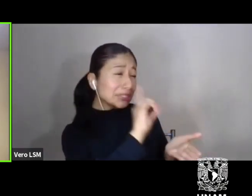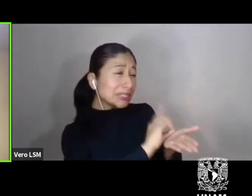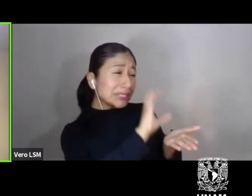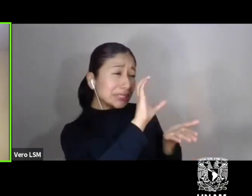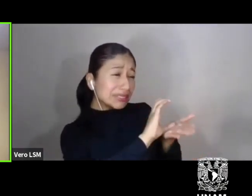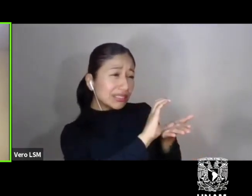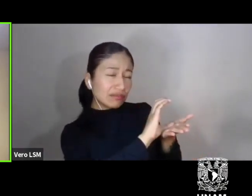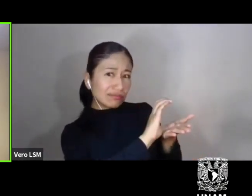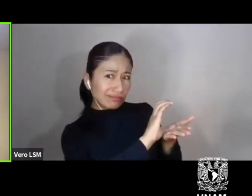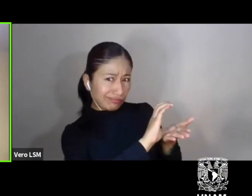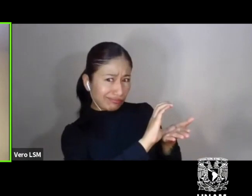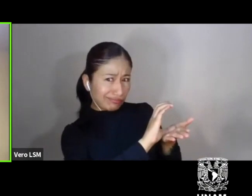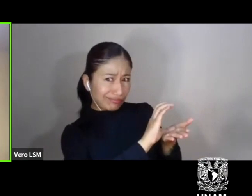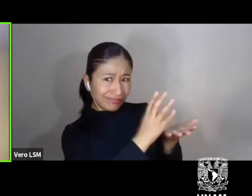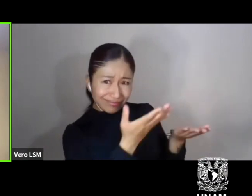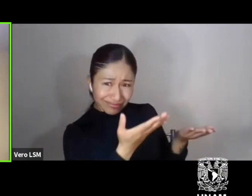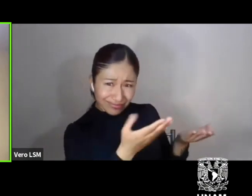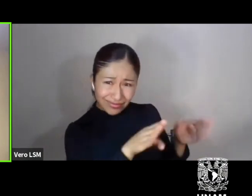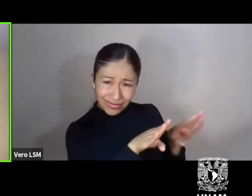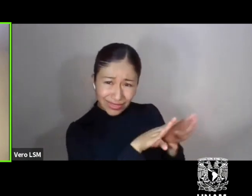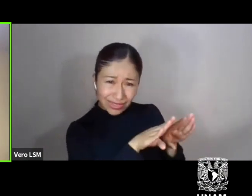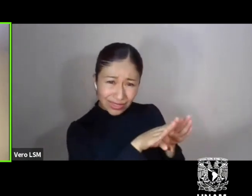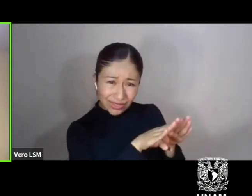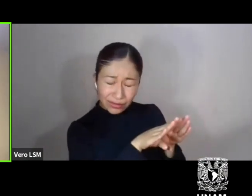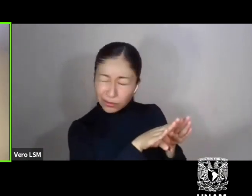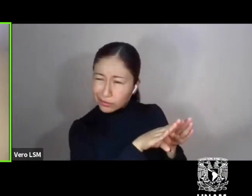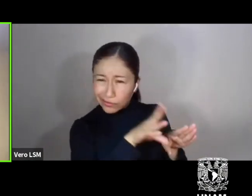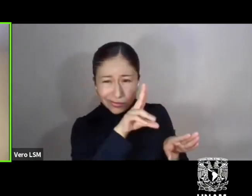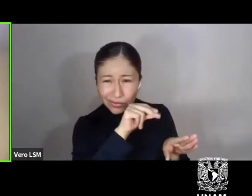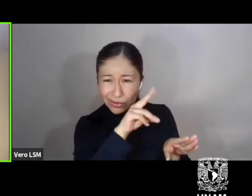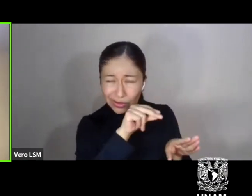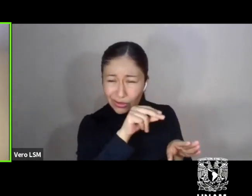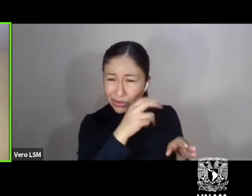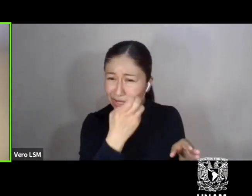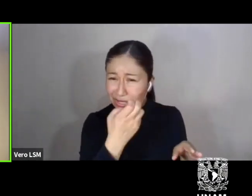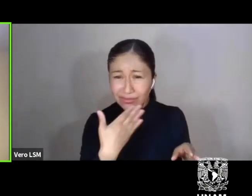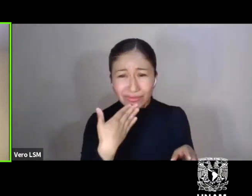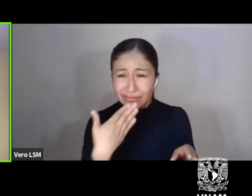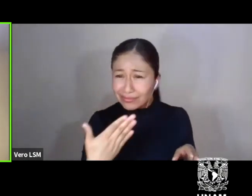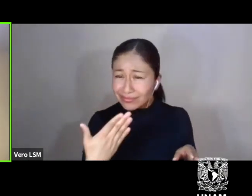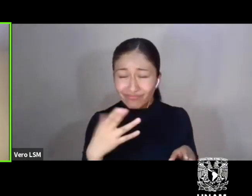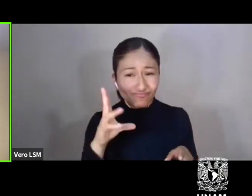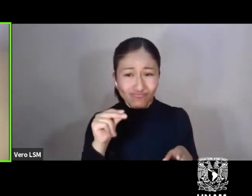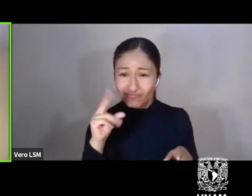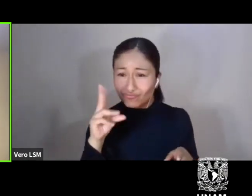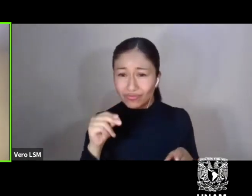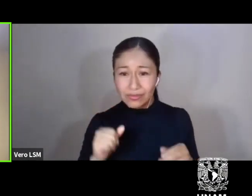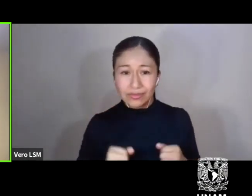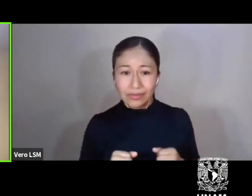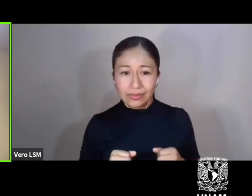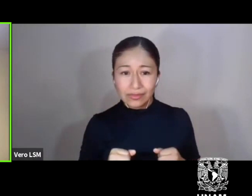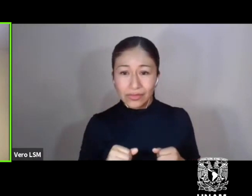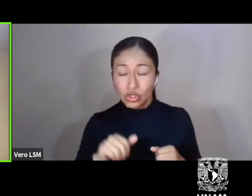caso particular, tal vez desde la inclusión, ¿no? ¿Cómo romantizamos la inclusión?